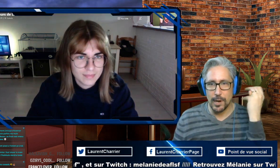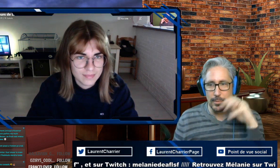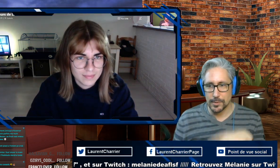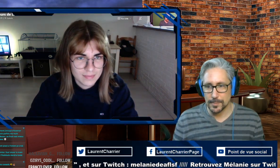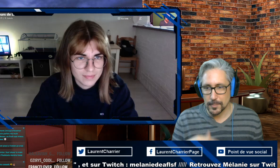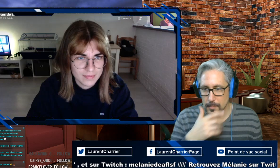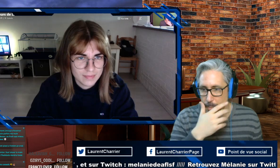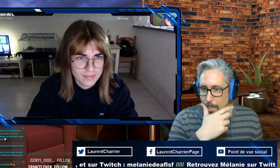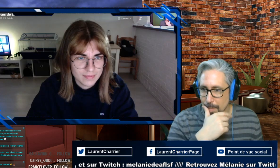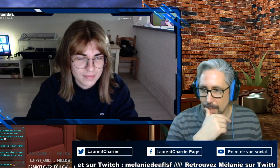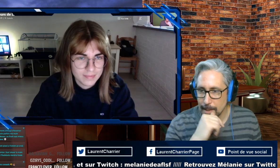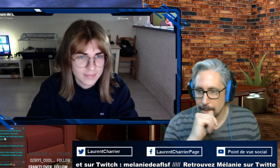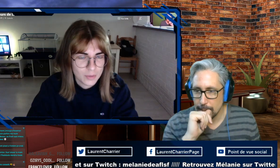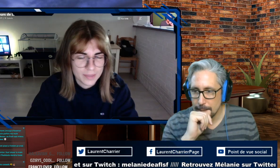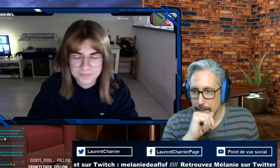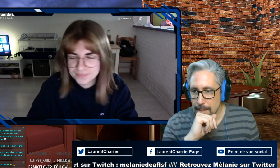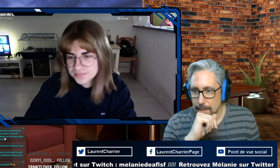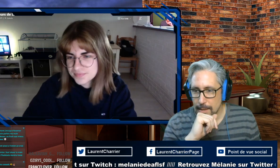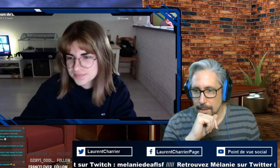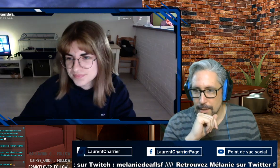avec la lance.